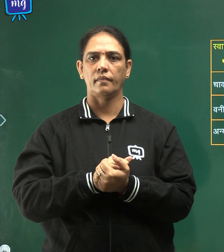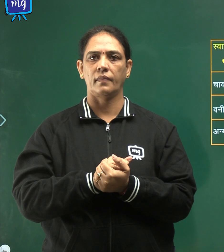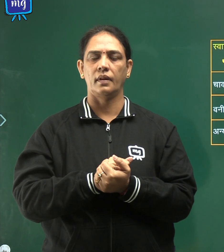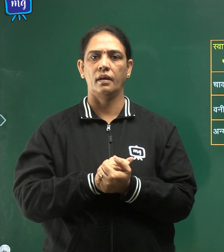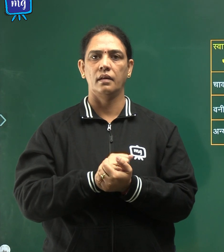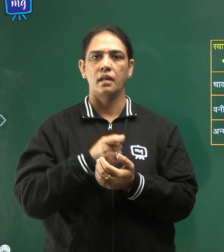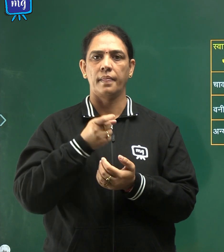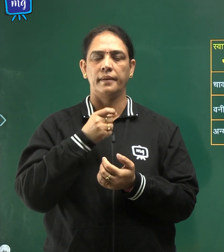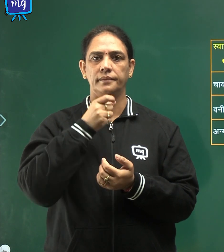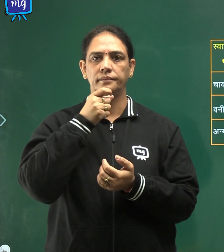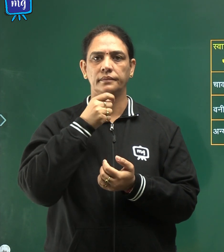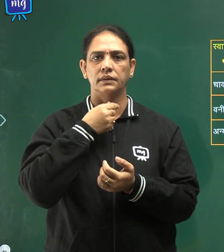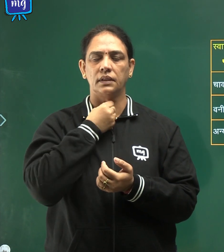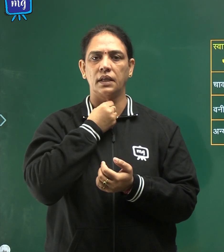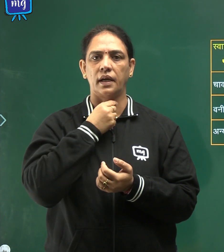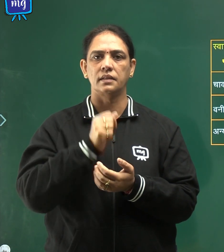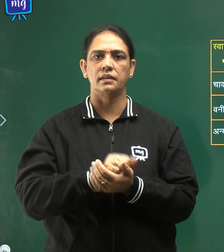स्वाद,